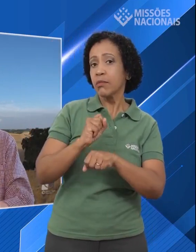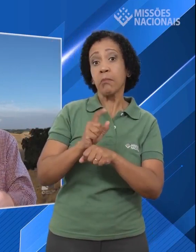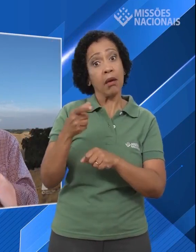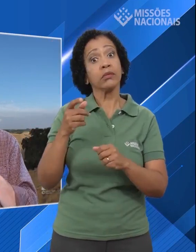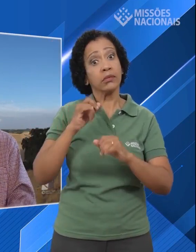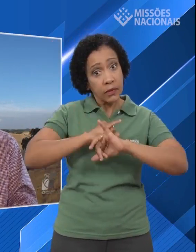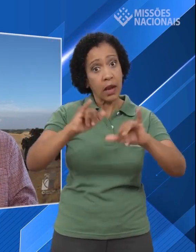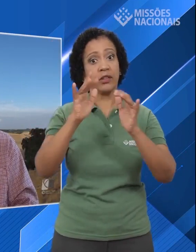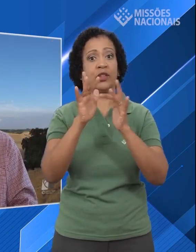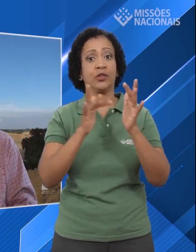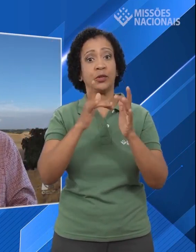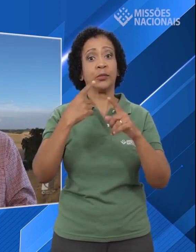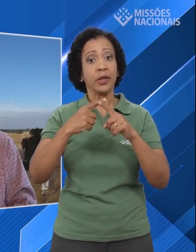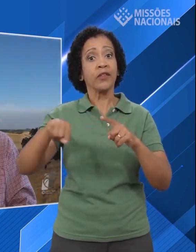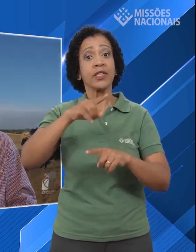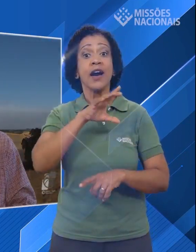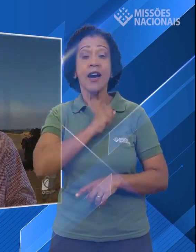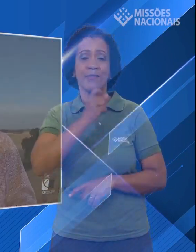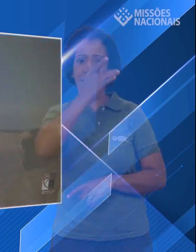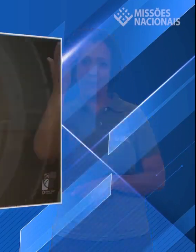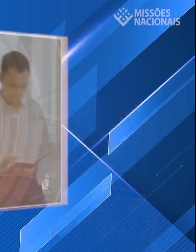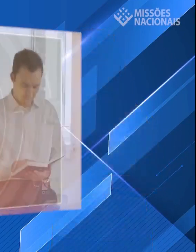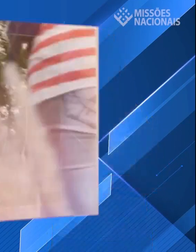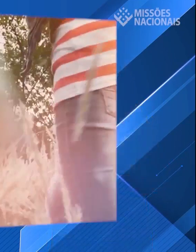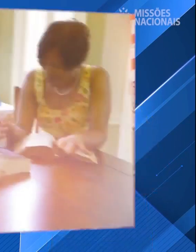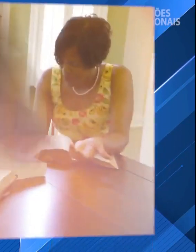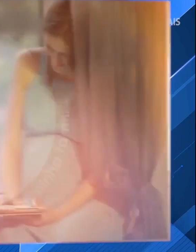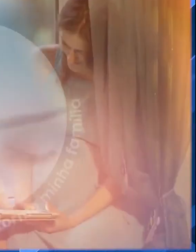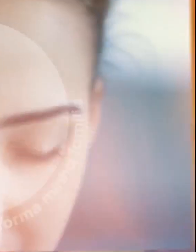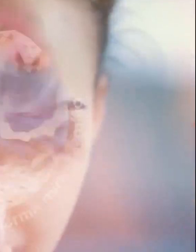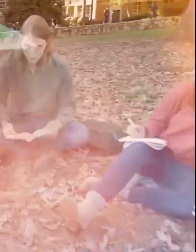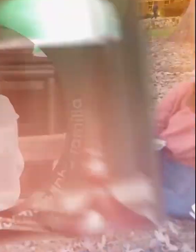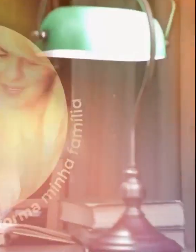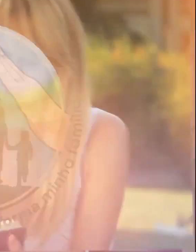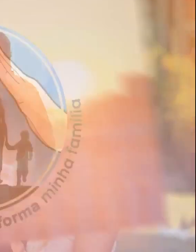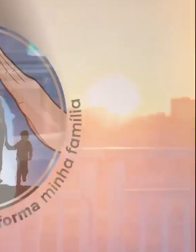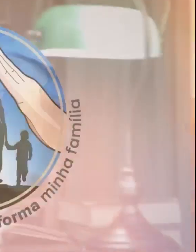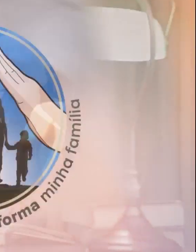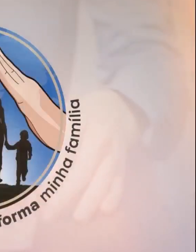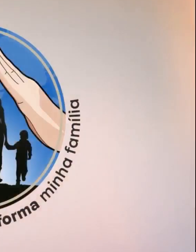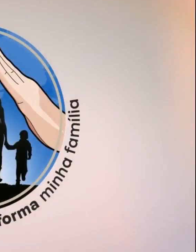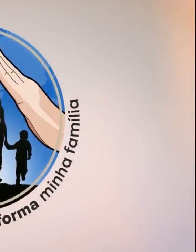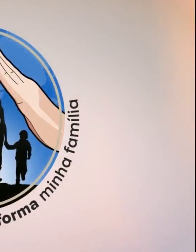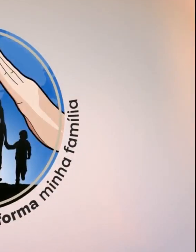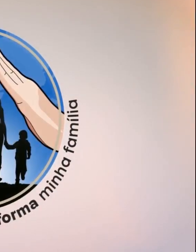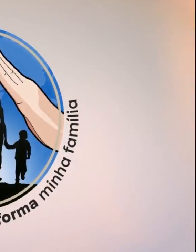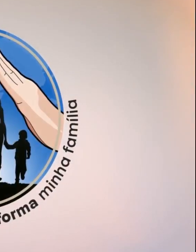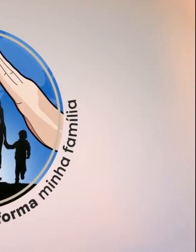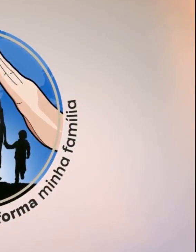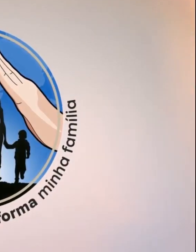seu testemunho com aqueles que você tanto ama você acompanhou a meditação do dia